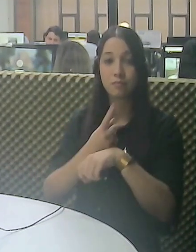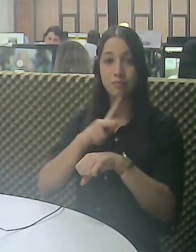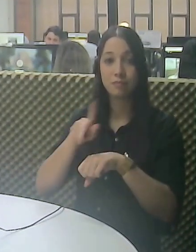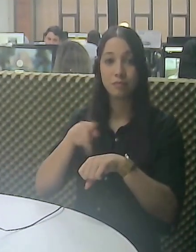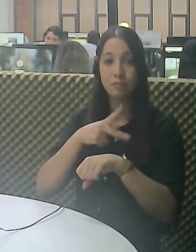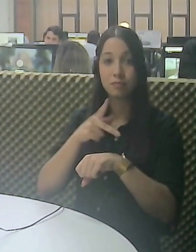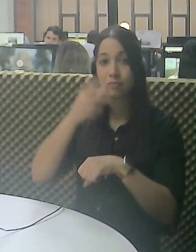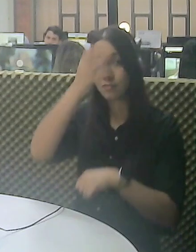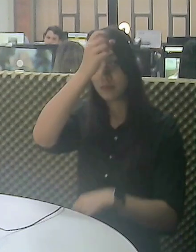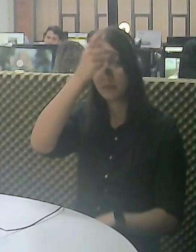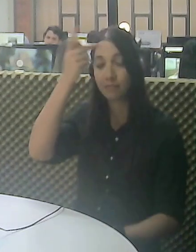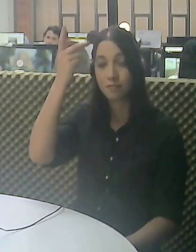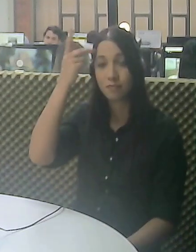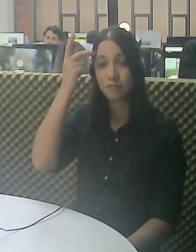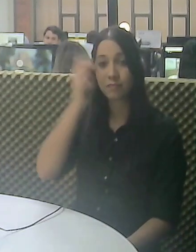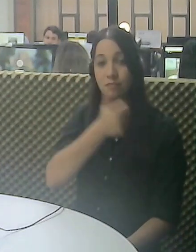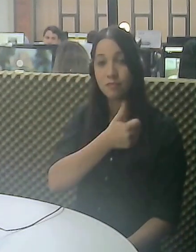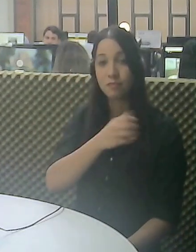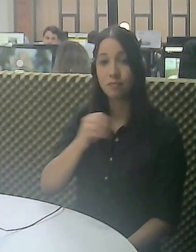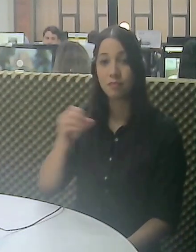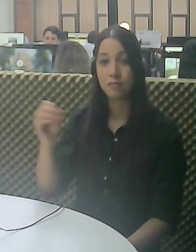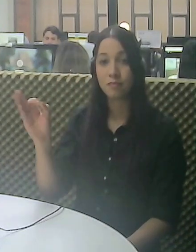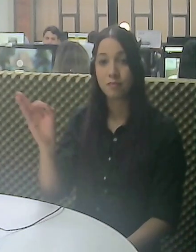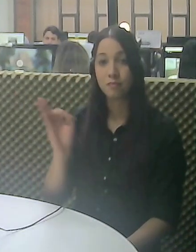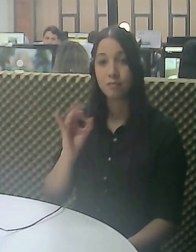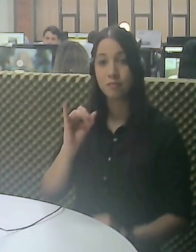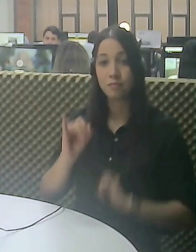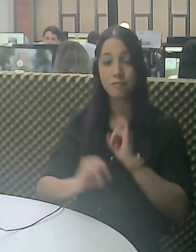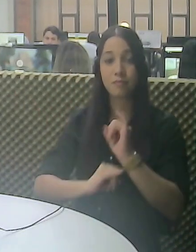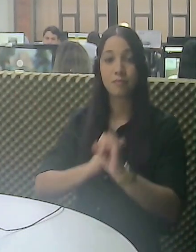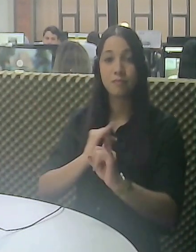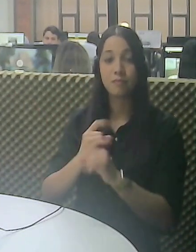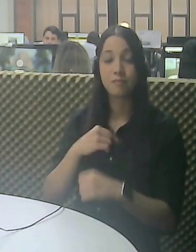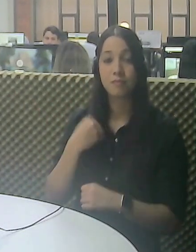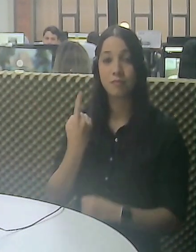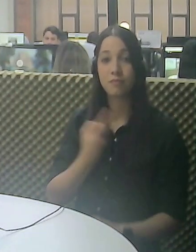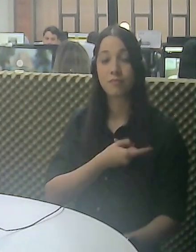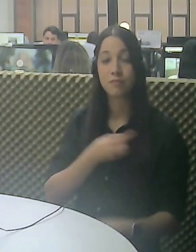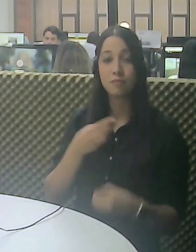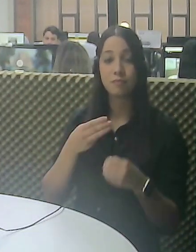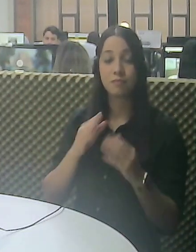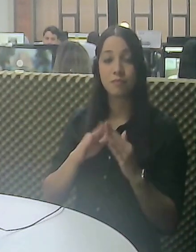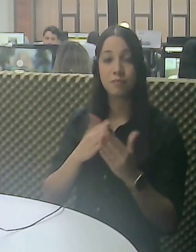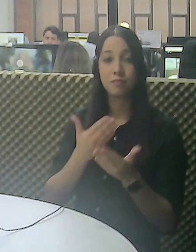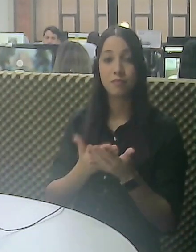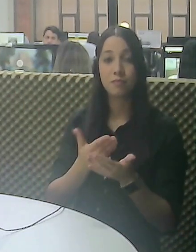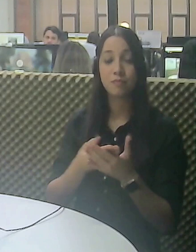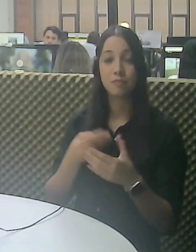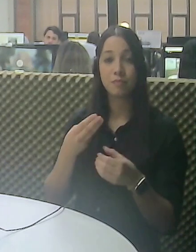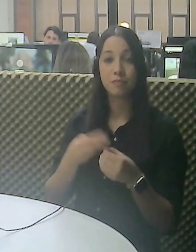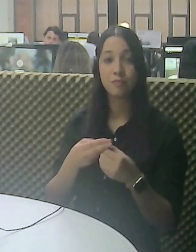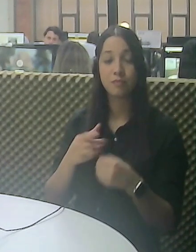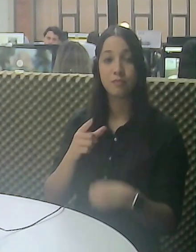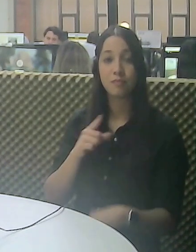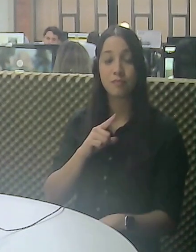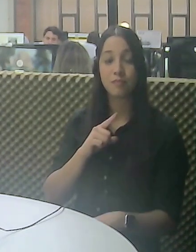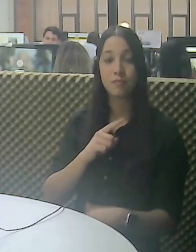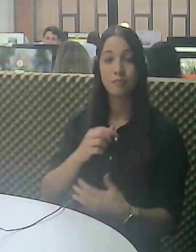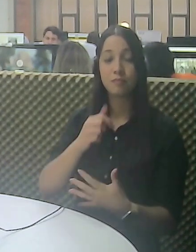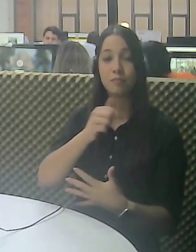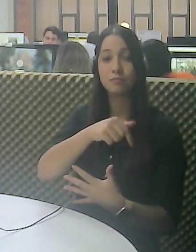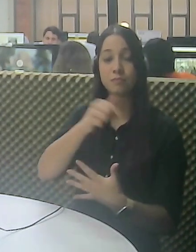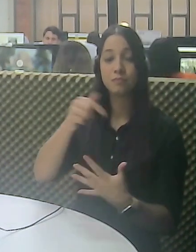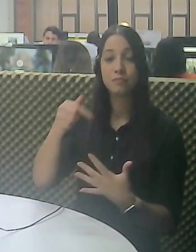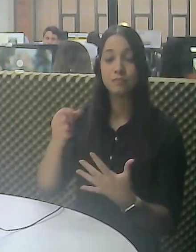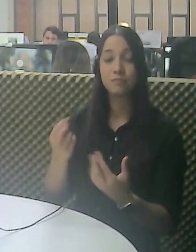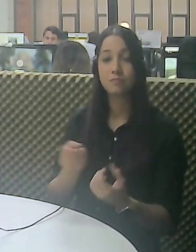com a prefeitura 100% informatizada. As nossas escolas municipais estão com vários